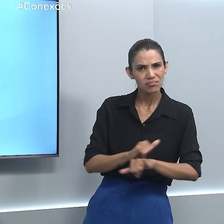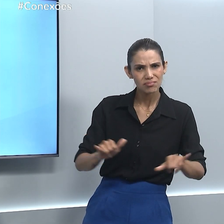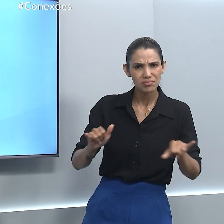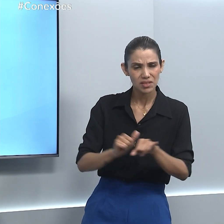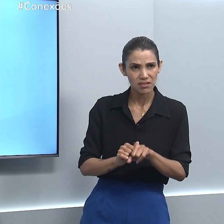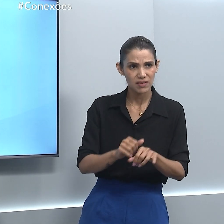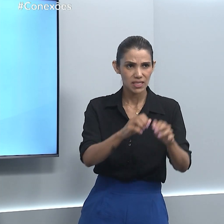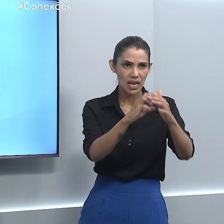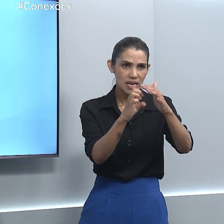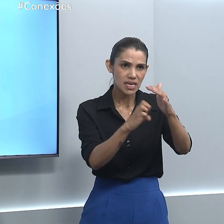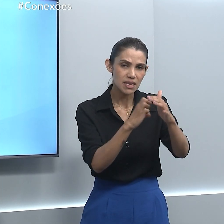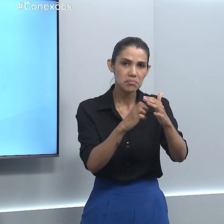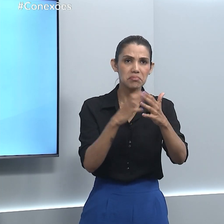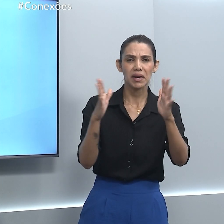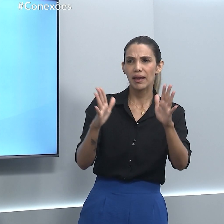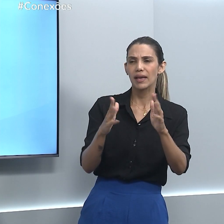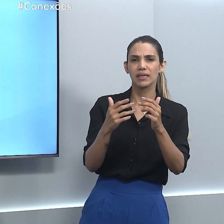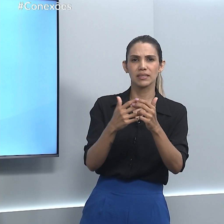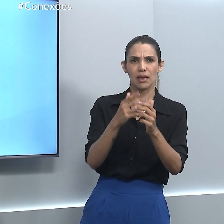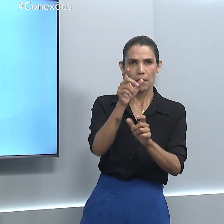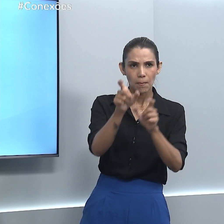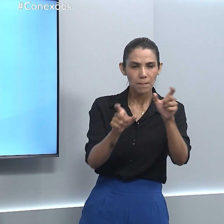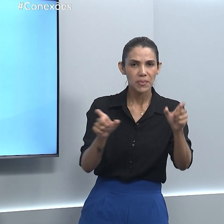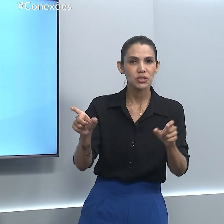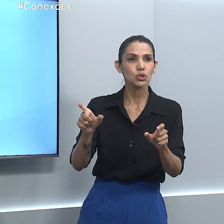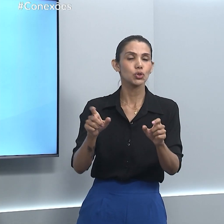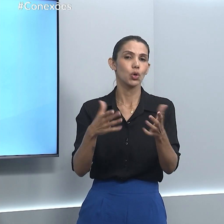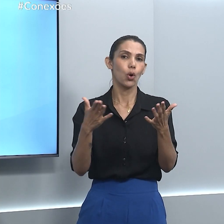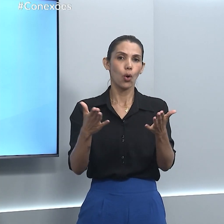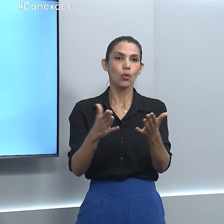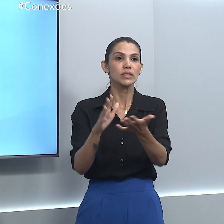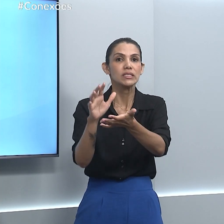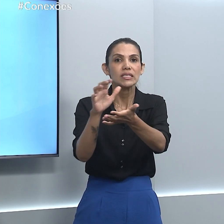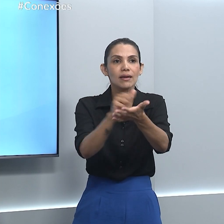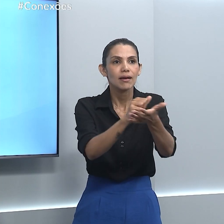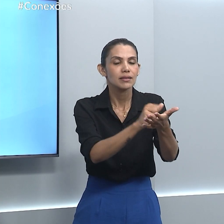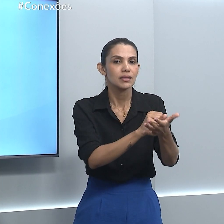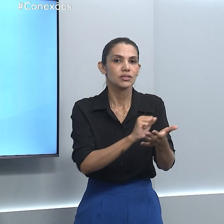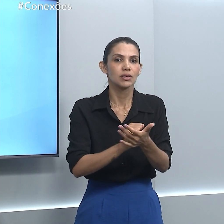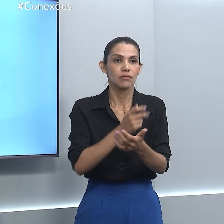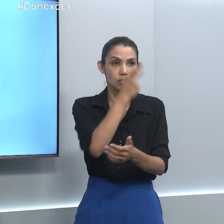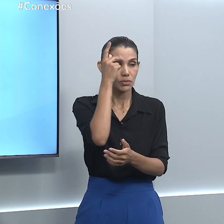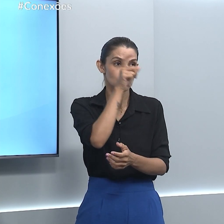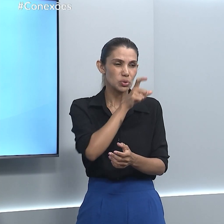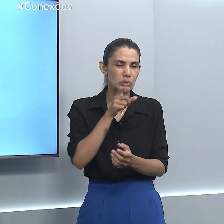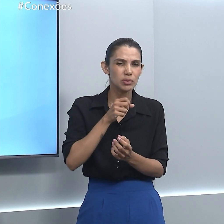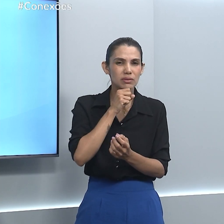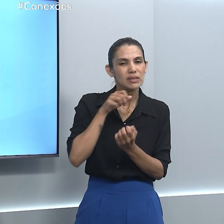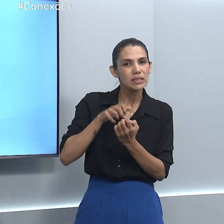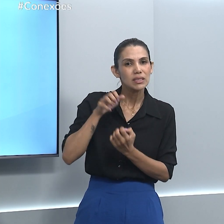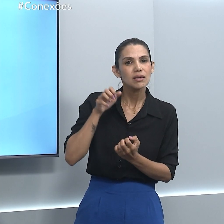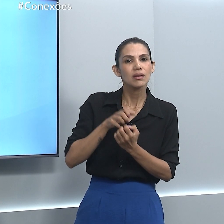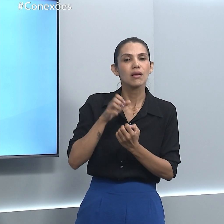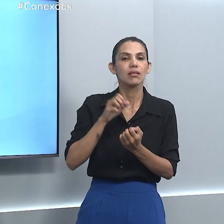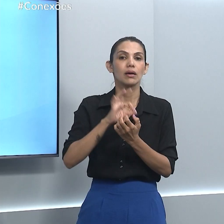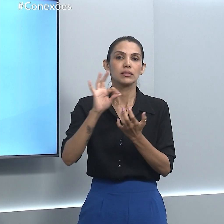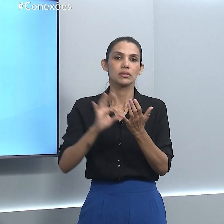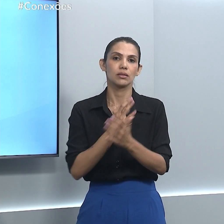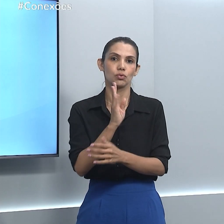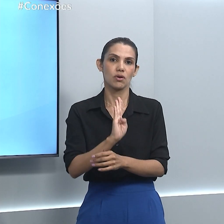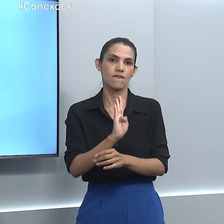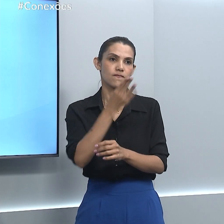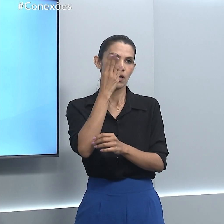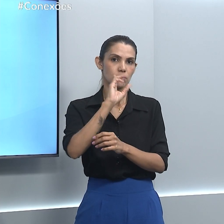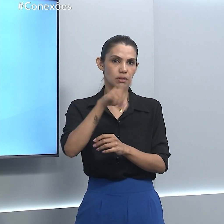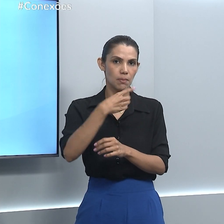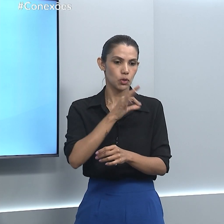ofereceram serviços a aposentados cadastravam pessoas sem autorização, com assinaturas falsas, para descontar